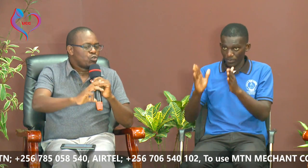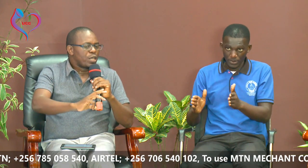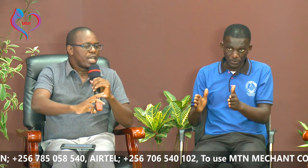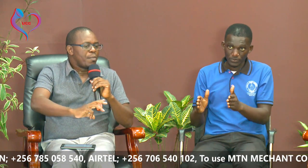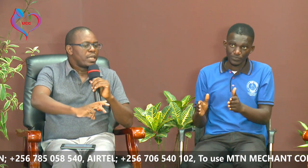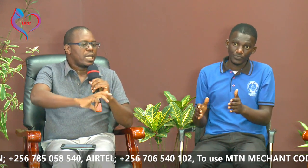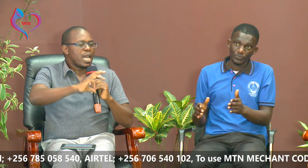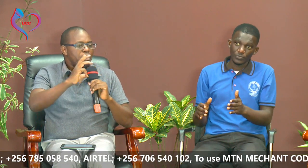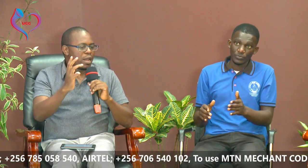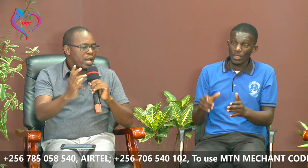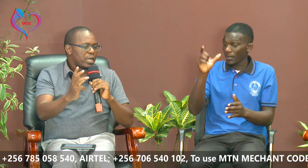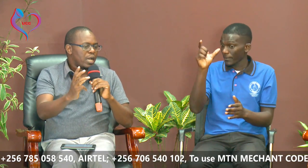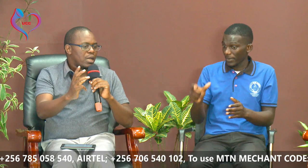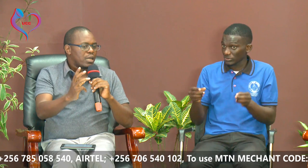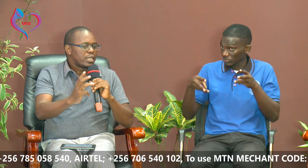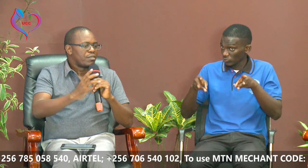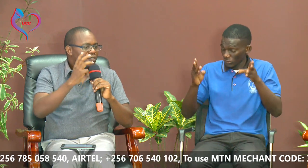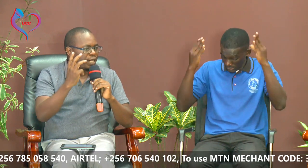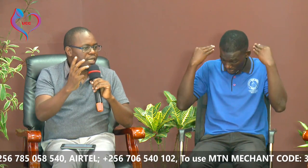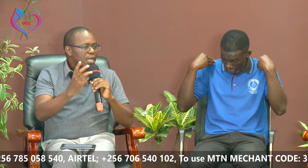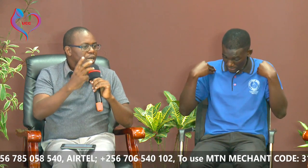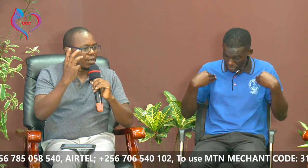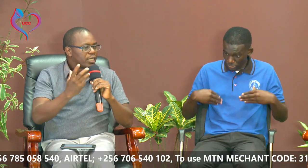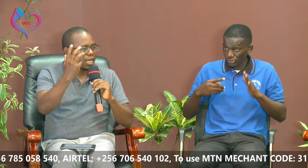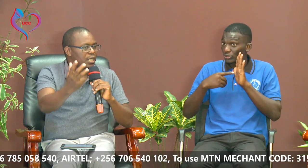omuntu enyambala gye yayambalanga ya revealing anga character ye.